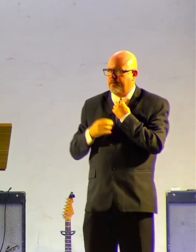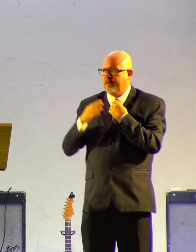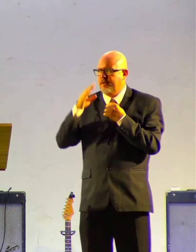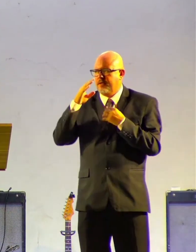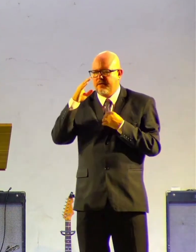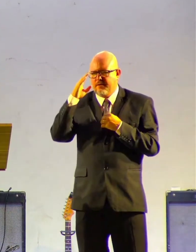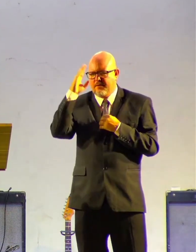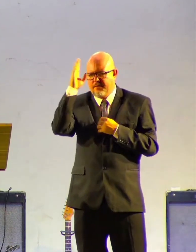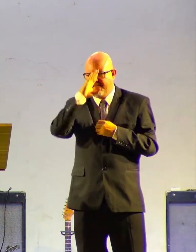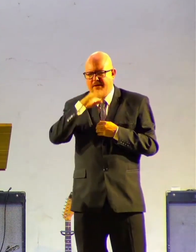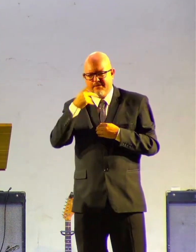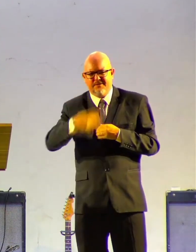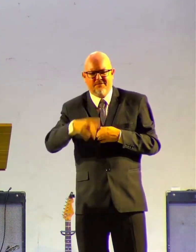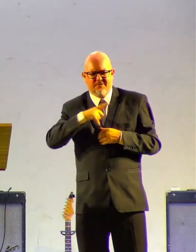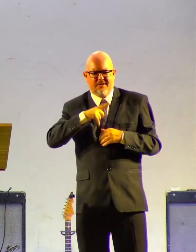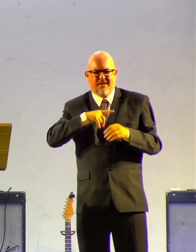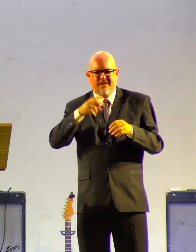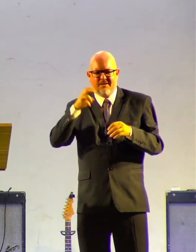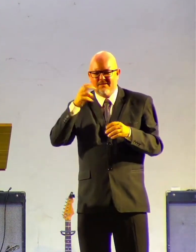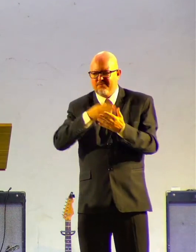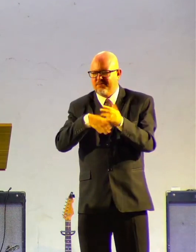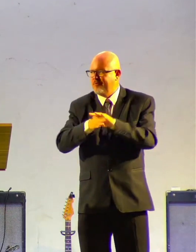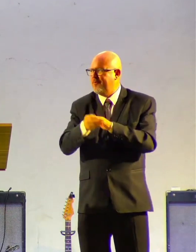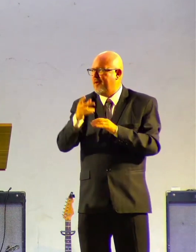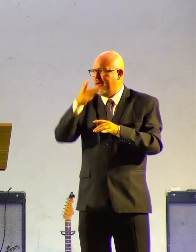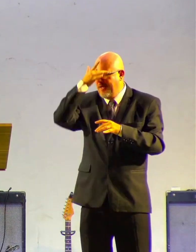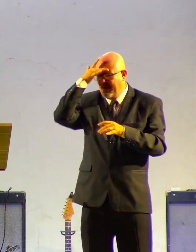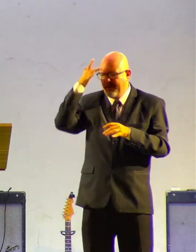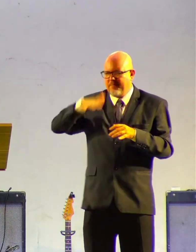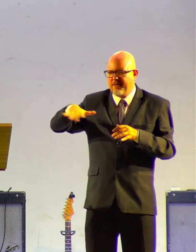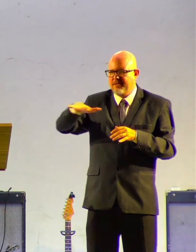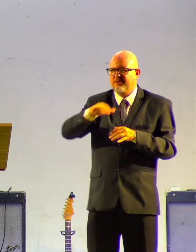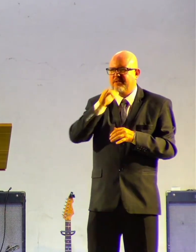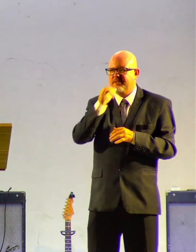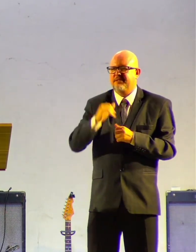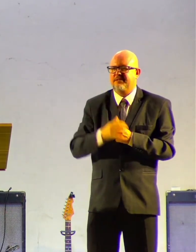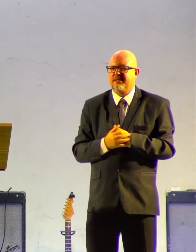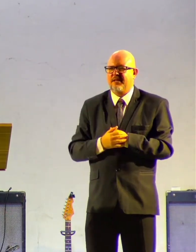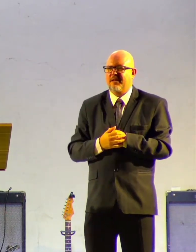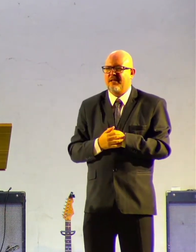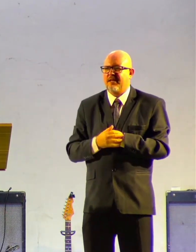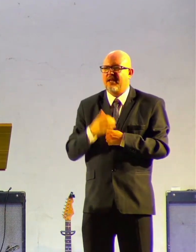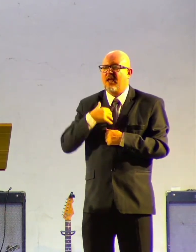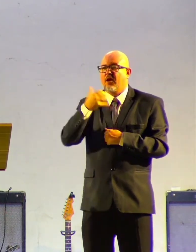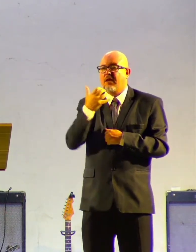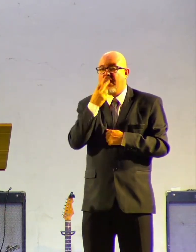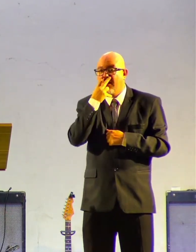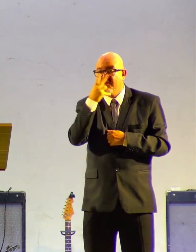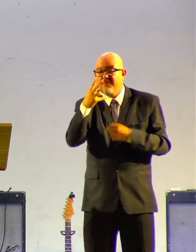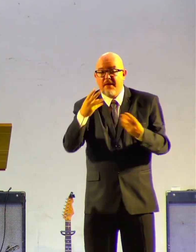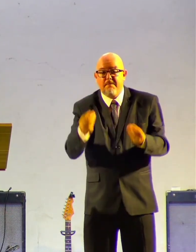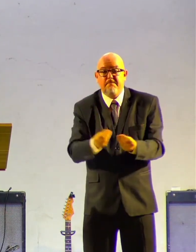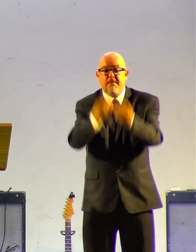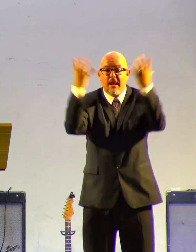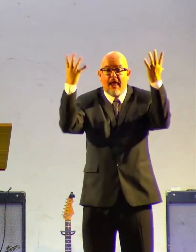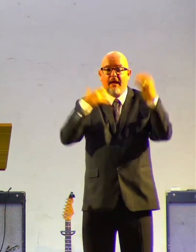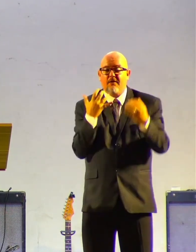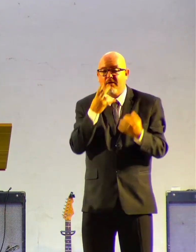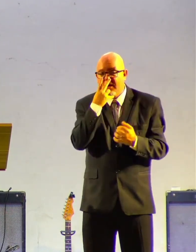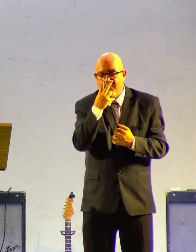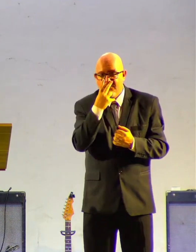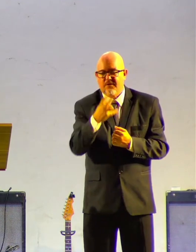brasileiro é muito místico por natureza, e algumas pessoas da nossa caravana disseram assim: eu quero ver milagres diante dos meus olhos.